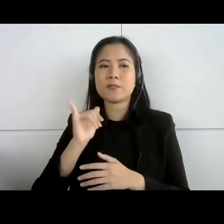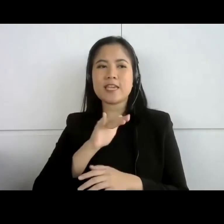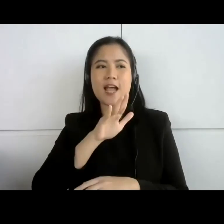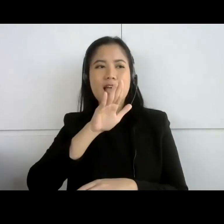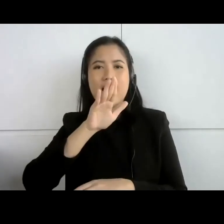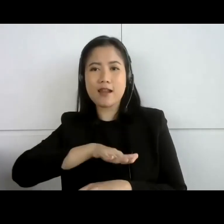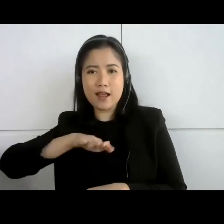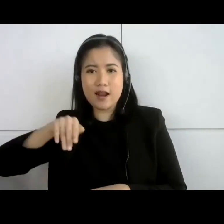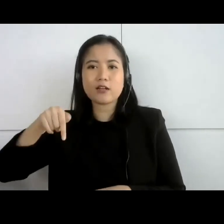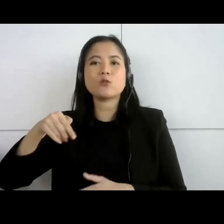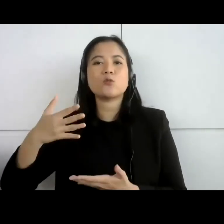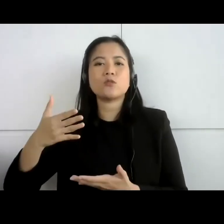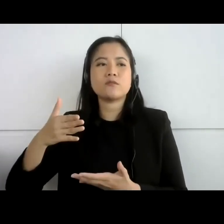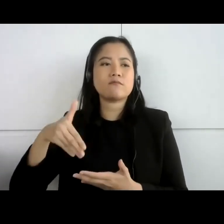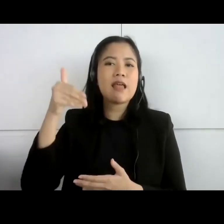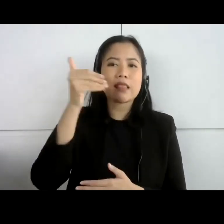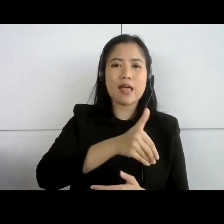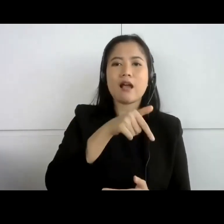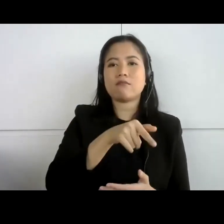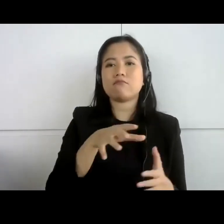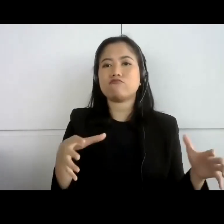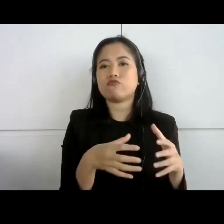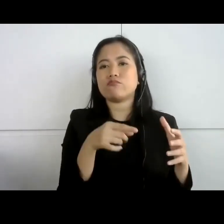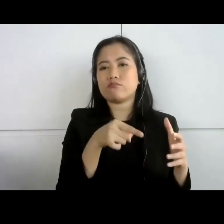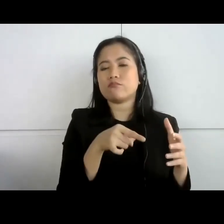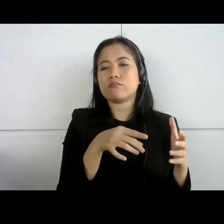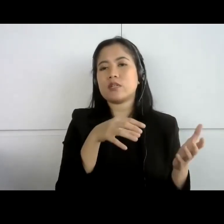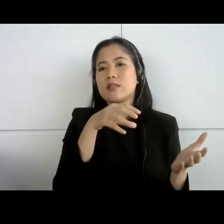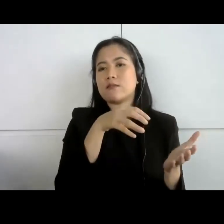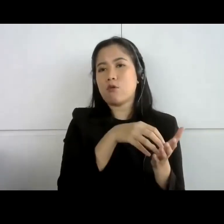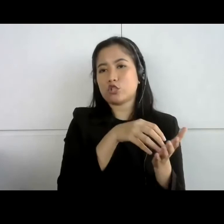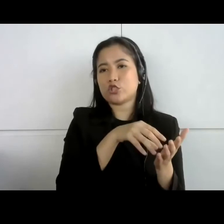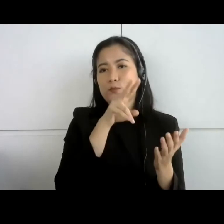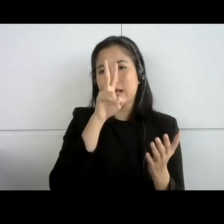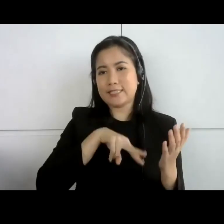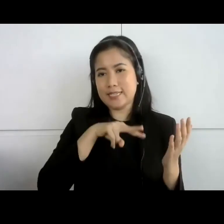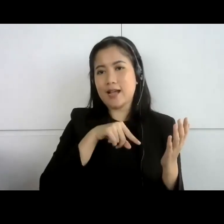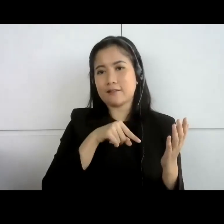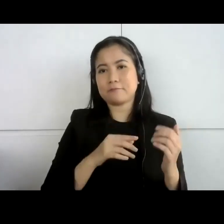anak-anak atau adik-adik untuk belajar secara bersama-sama di titik tersebut.